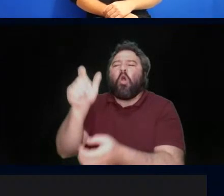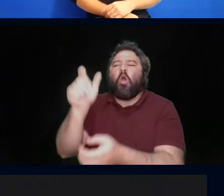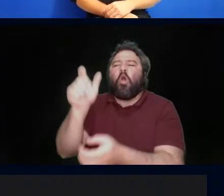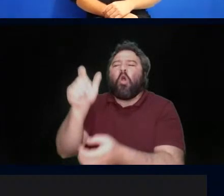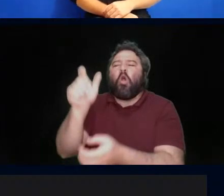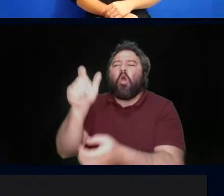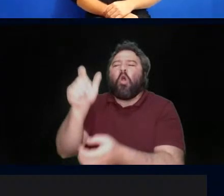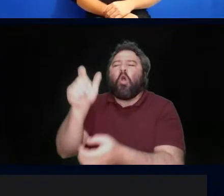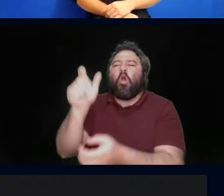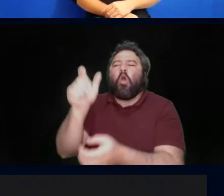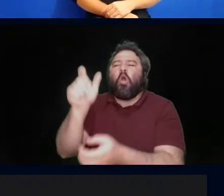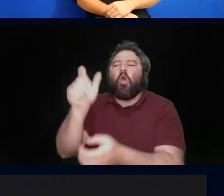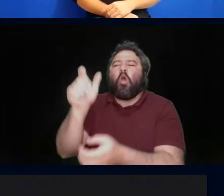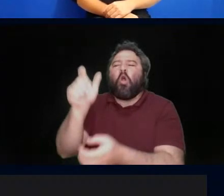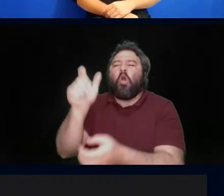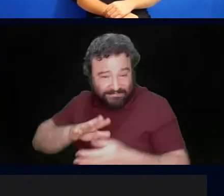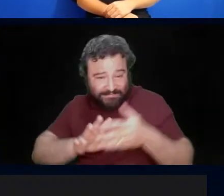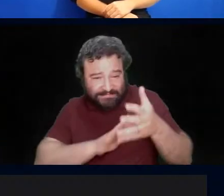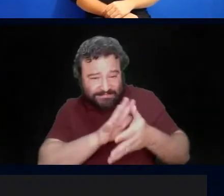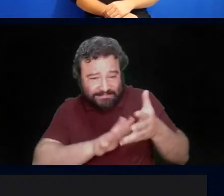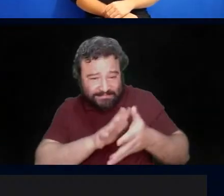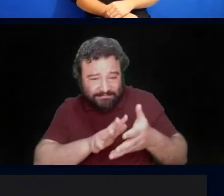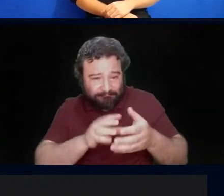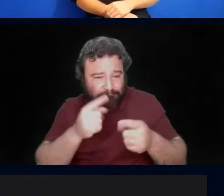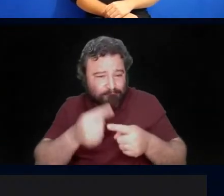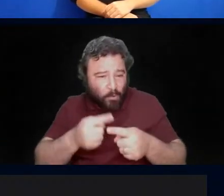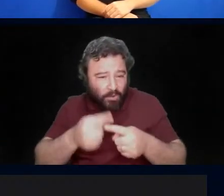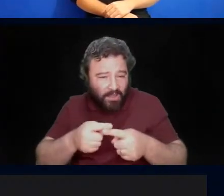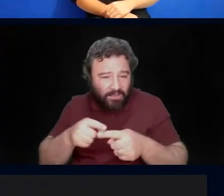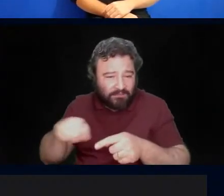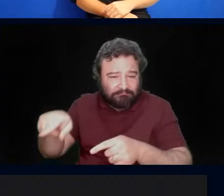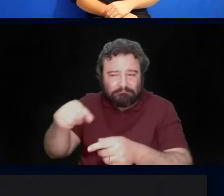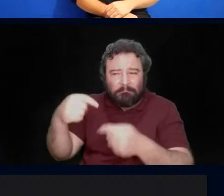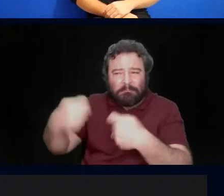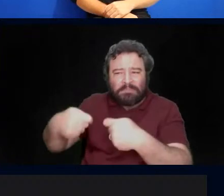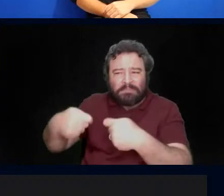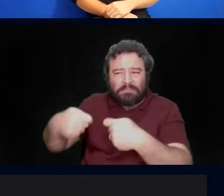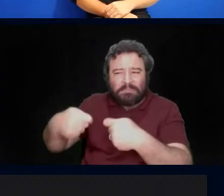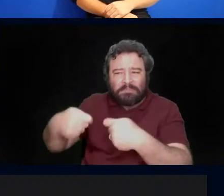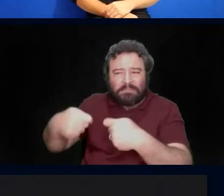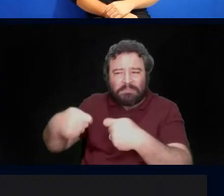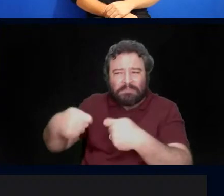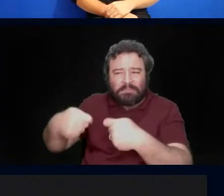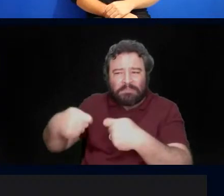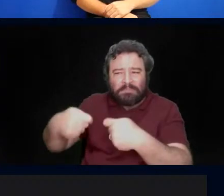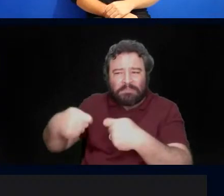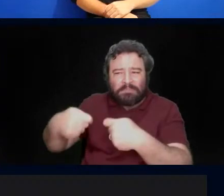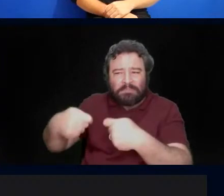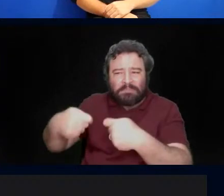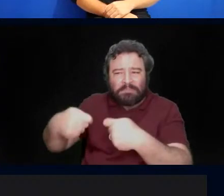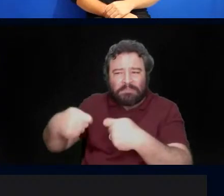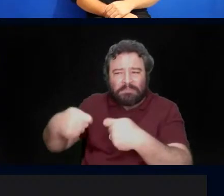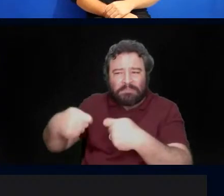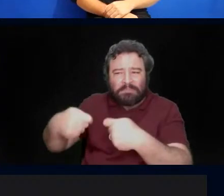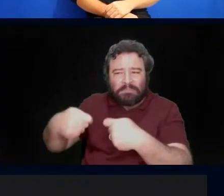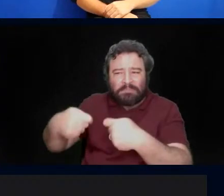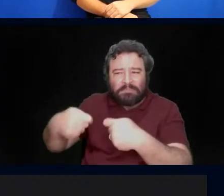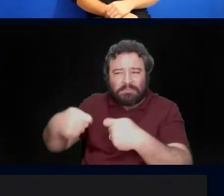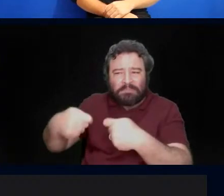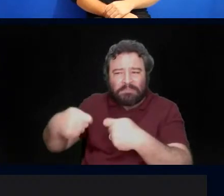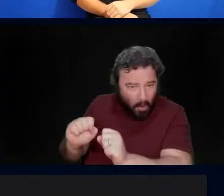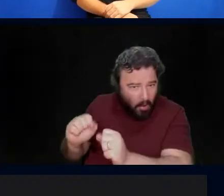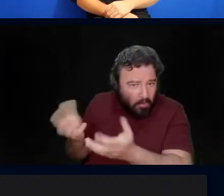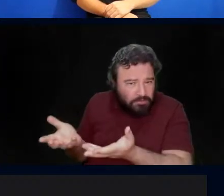Israel. Então, como o surdo ele não gosta de escrever português e Libras, pois